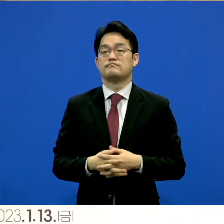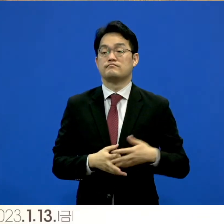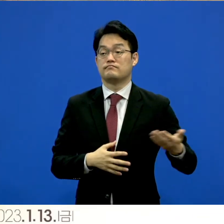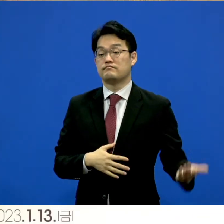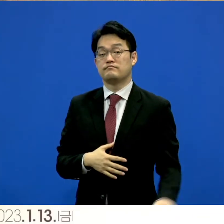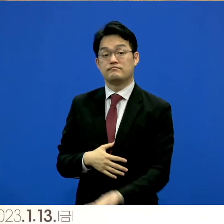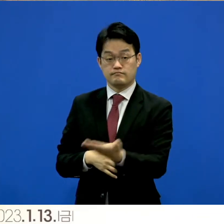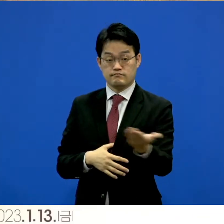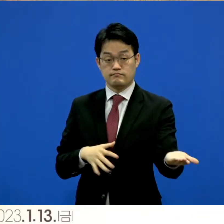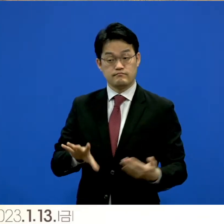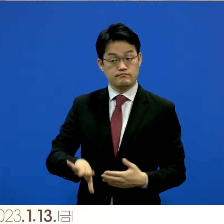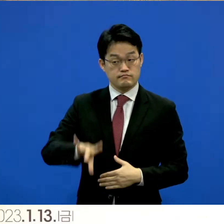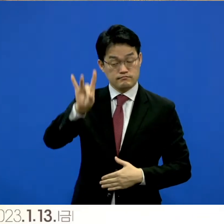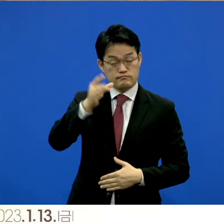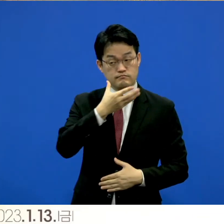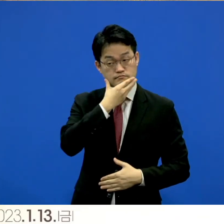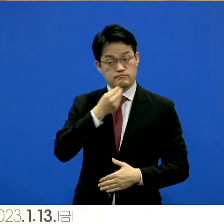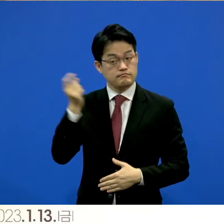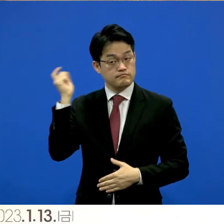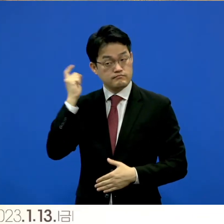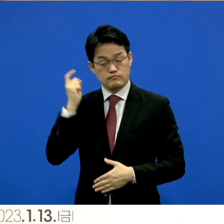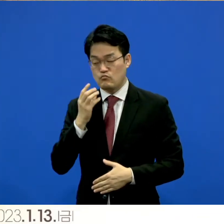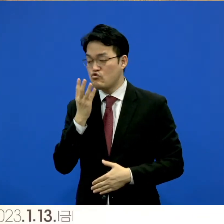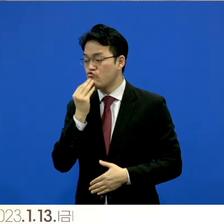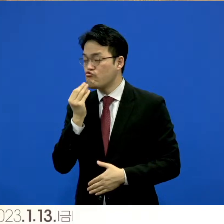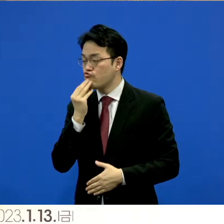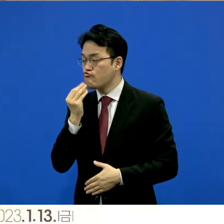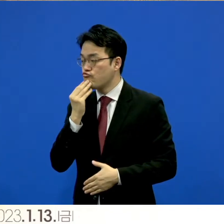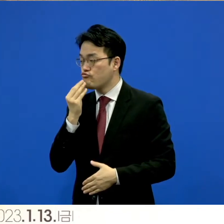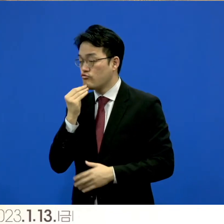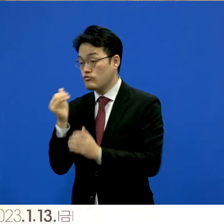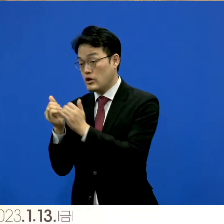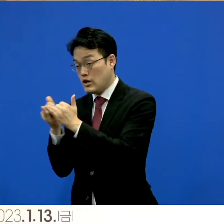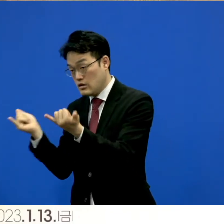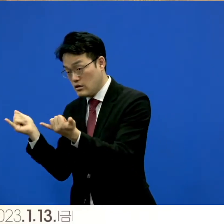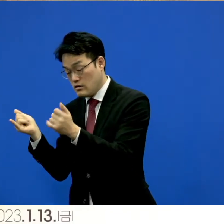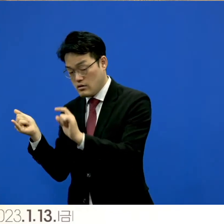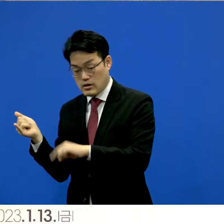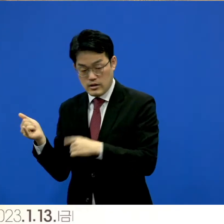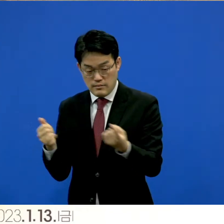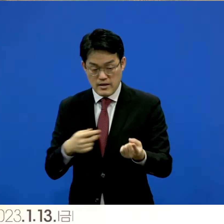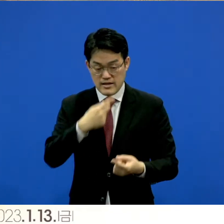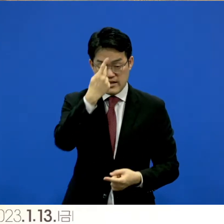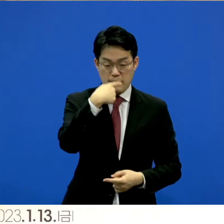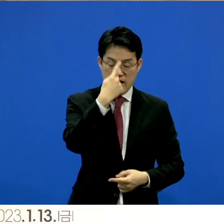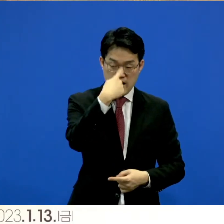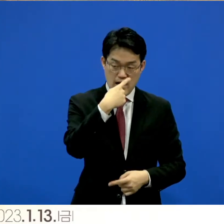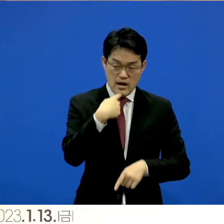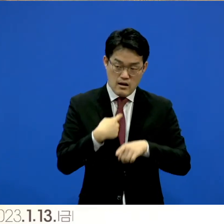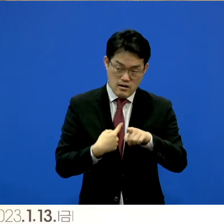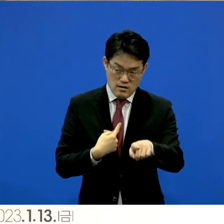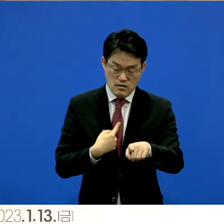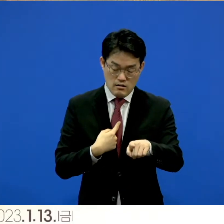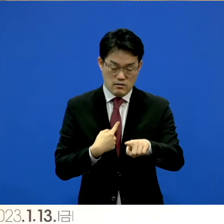여러분, 초기에 복음이 유대인에게서 사마리아로 넘어가는 게 그렇게 어려웠어요. 예루살렘에서 사마리아로 넘어가는 게 그렇게 힘들었어요.